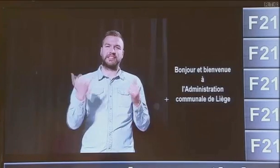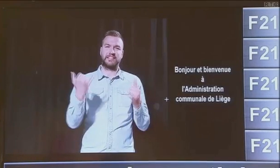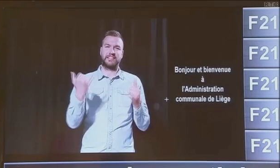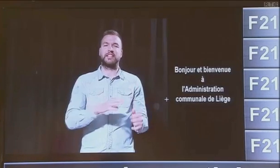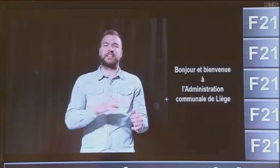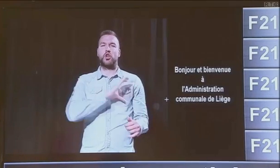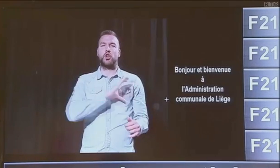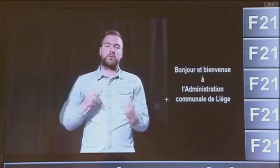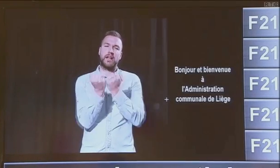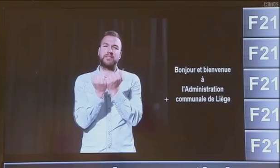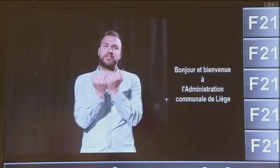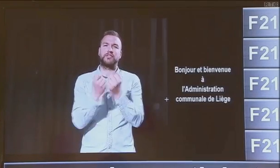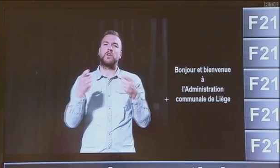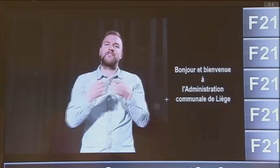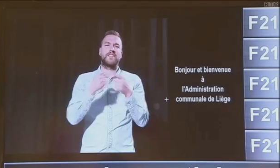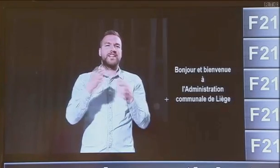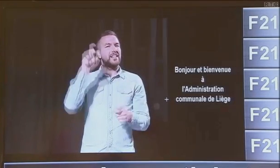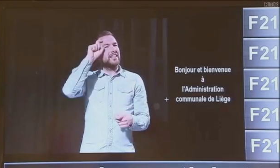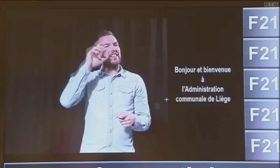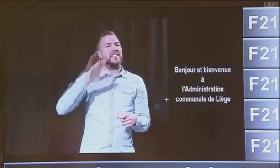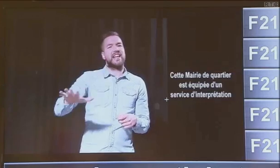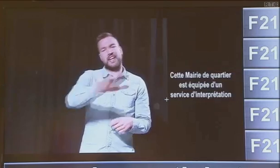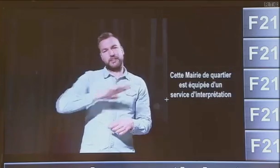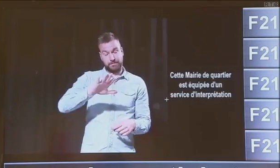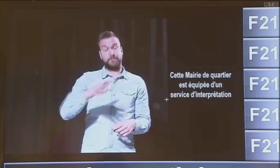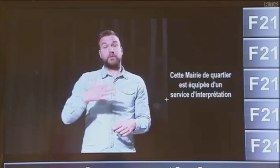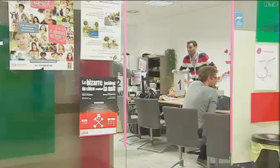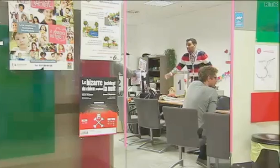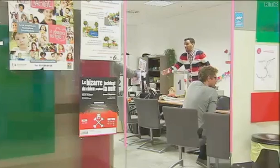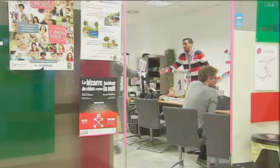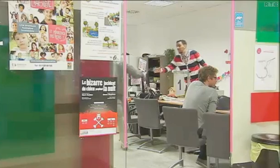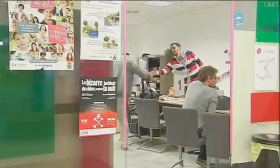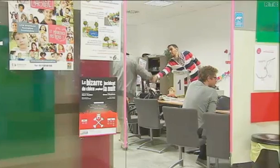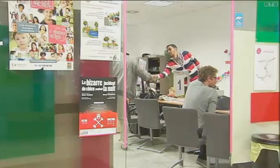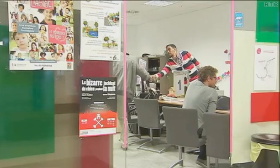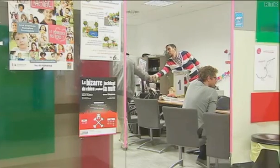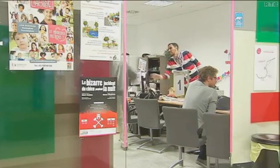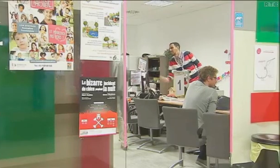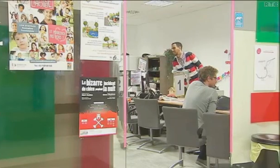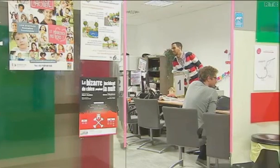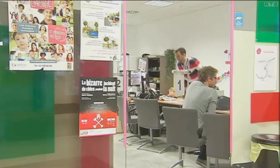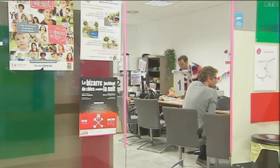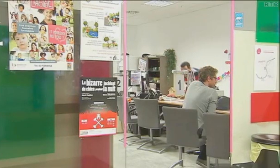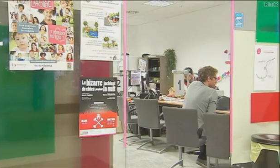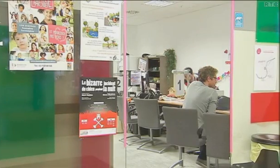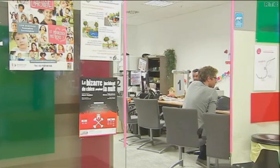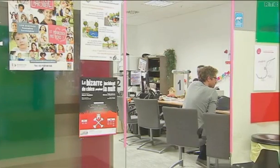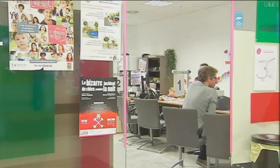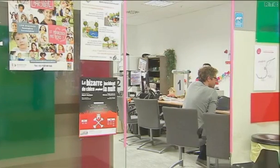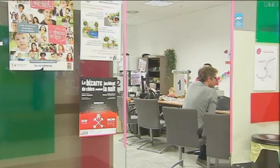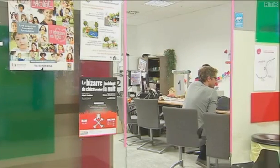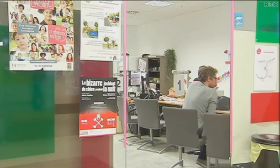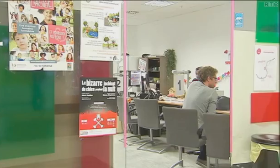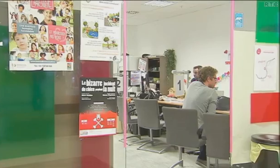distance. Les agents communaux ont reçu une formation spécifique. L'ensemble des agents des 3 mairies de quartier ont été